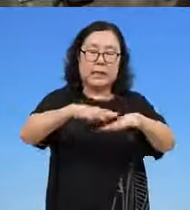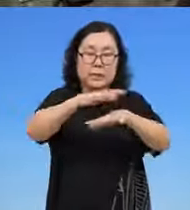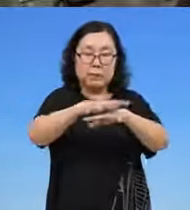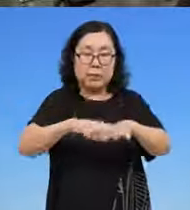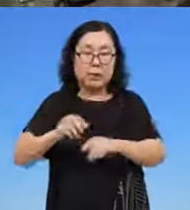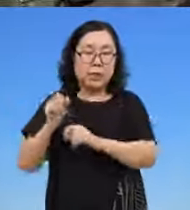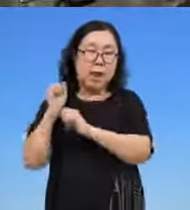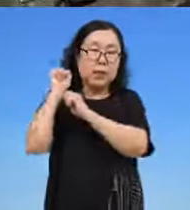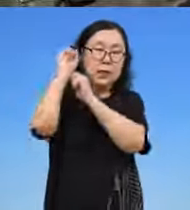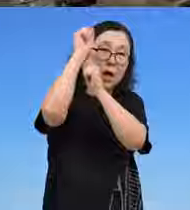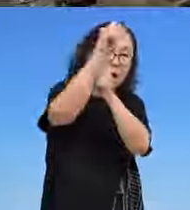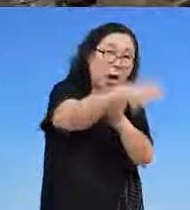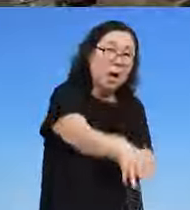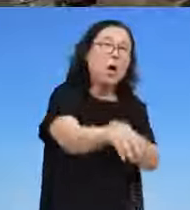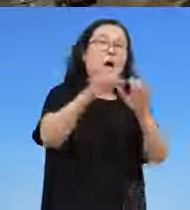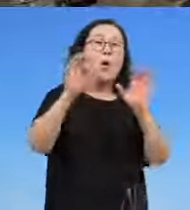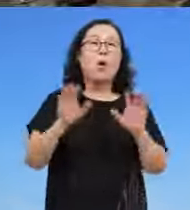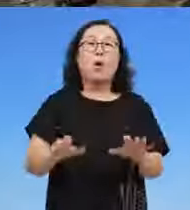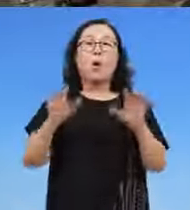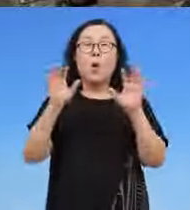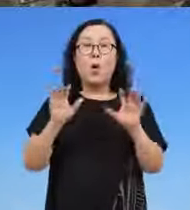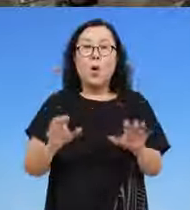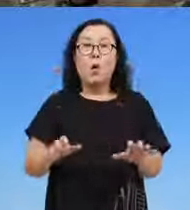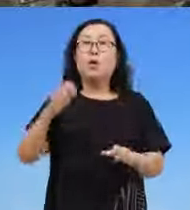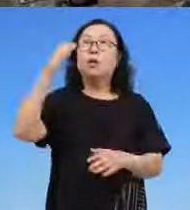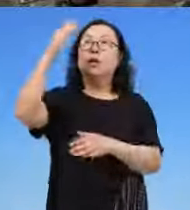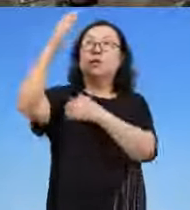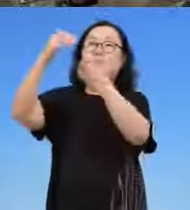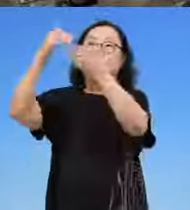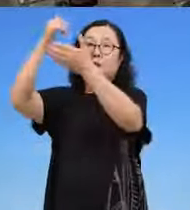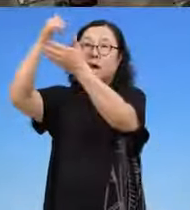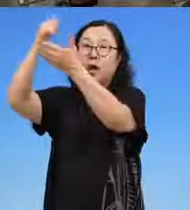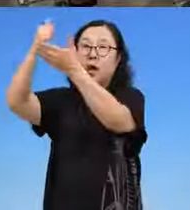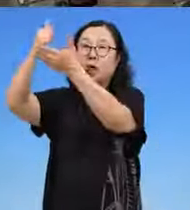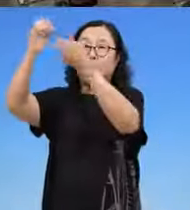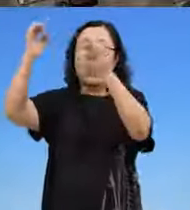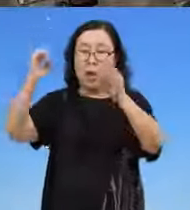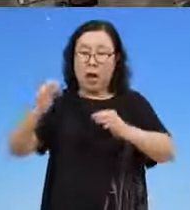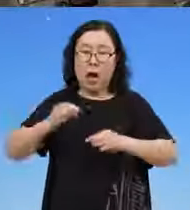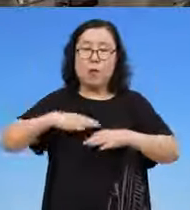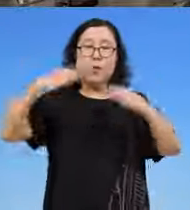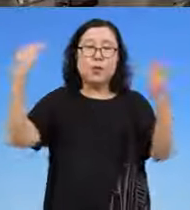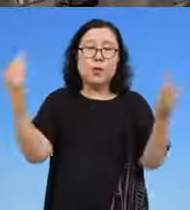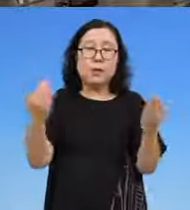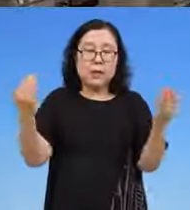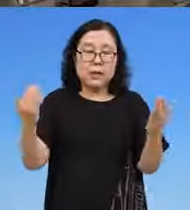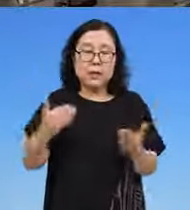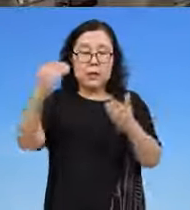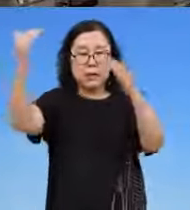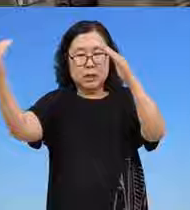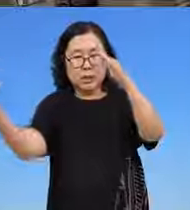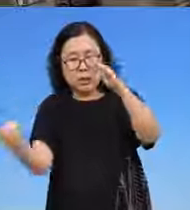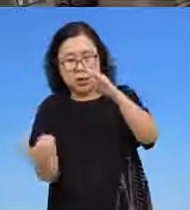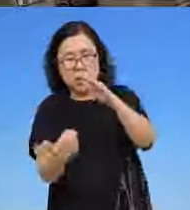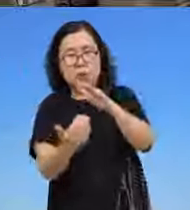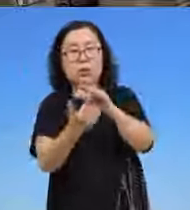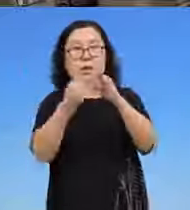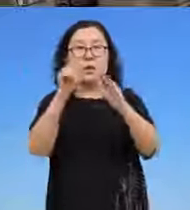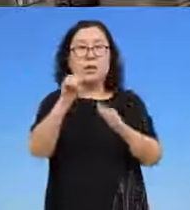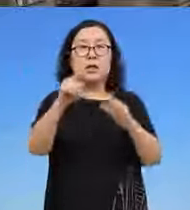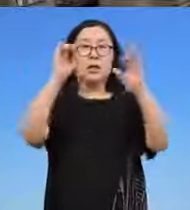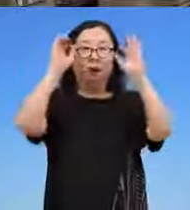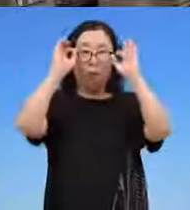깊은 곳에 그물 던져 오늘 그가 놀라운 일을 이루시는 것